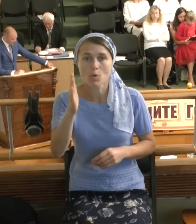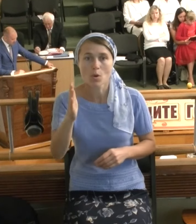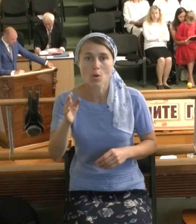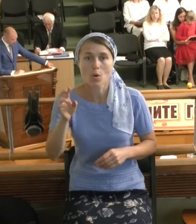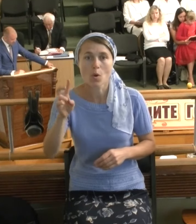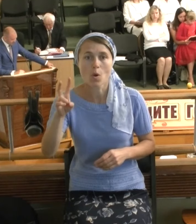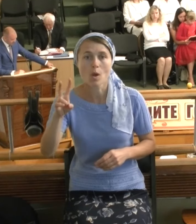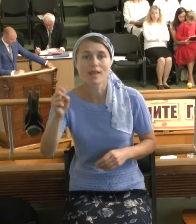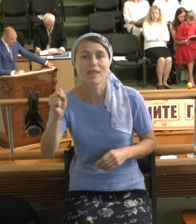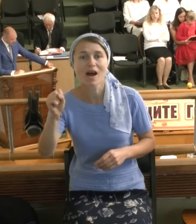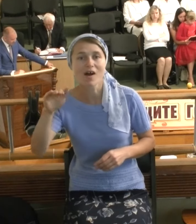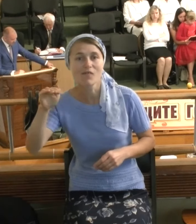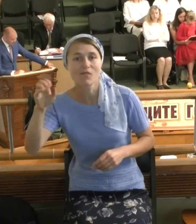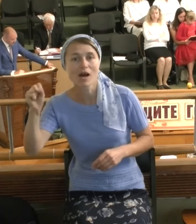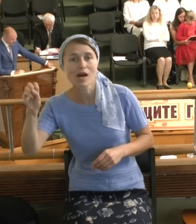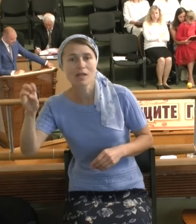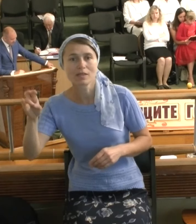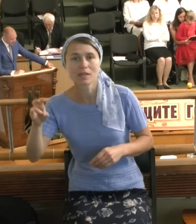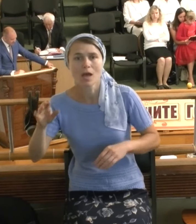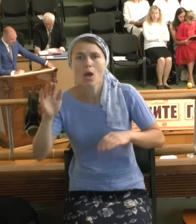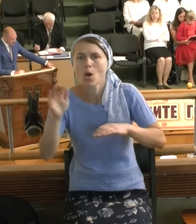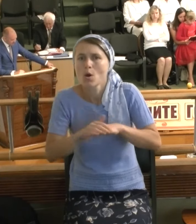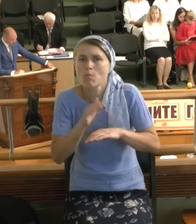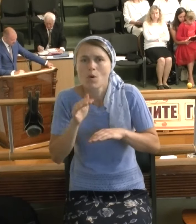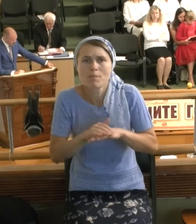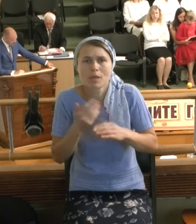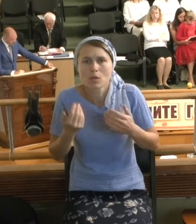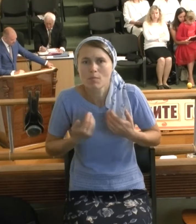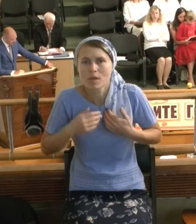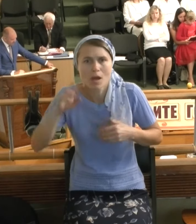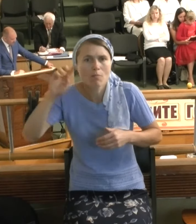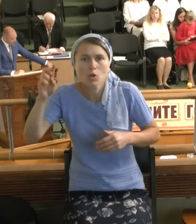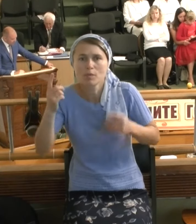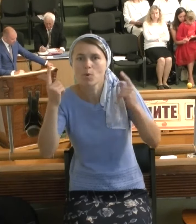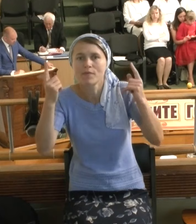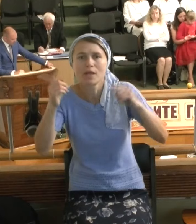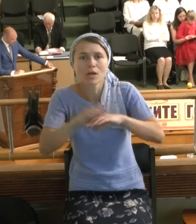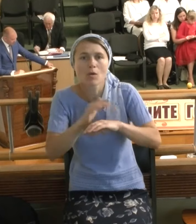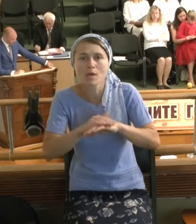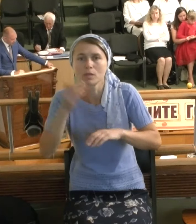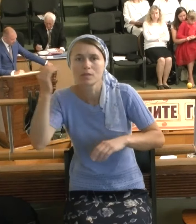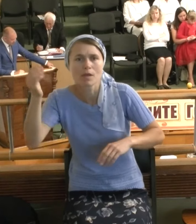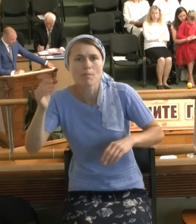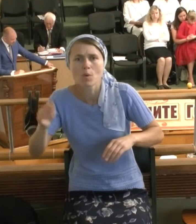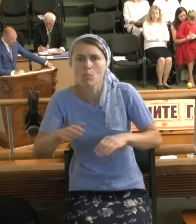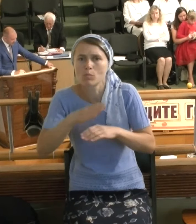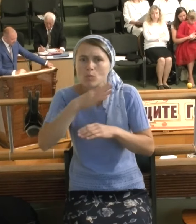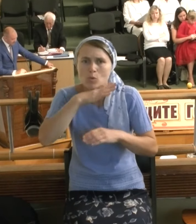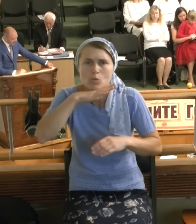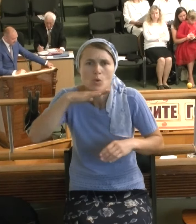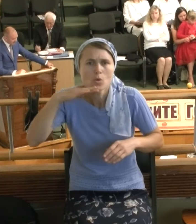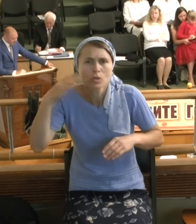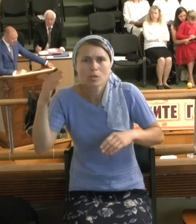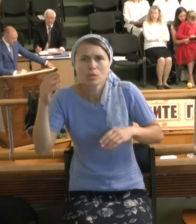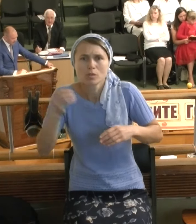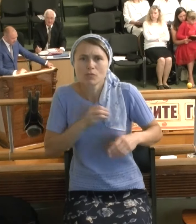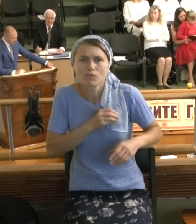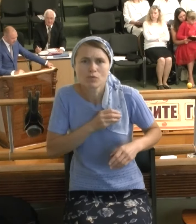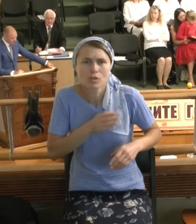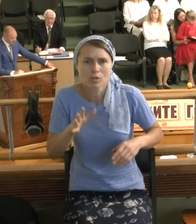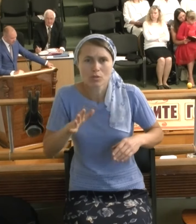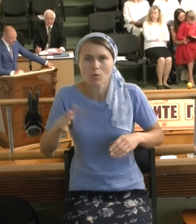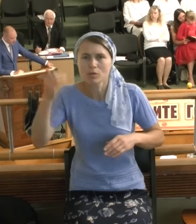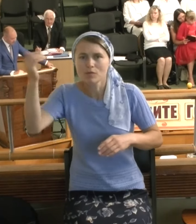«Помилуй меня, Боже, во великой милости Твоей, и по множеству щедрот Твоих